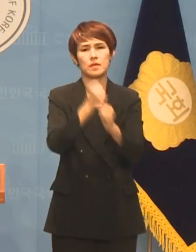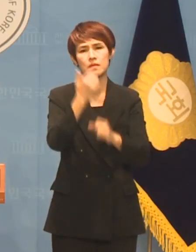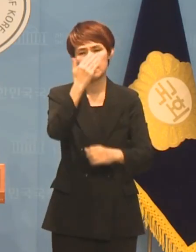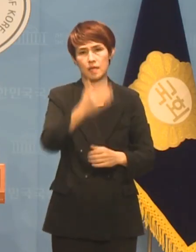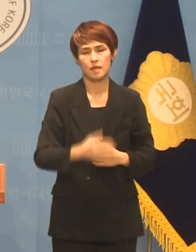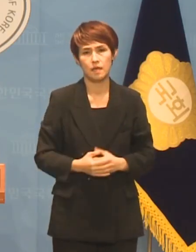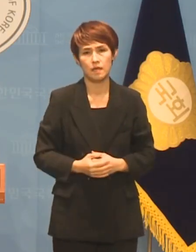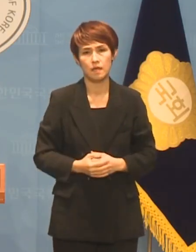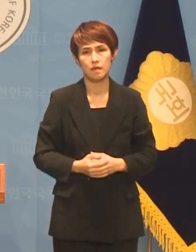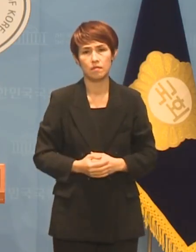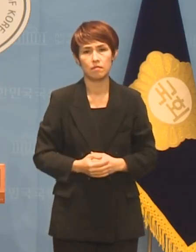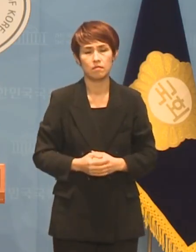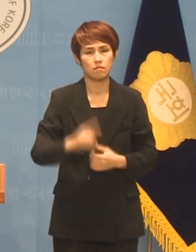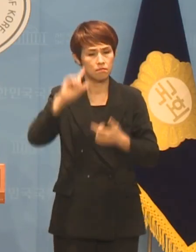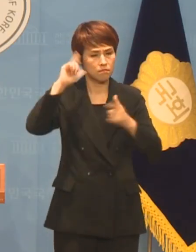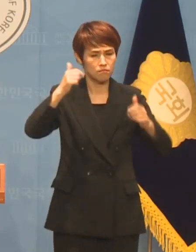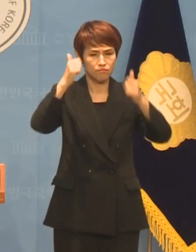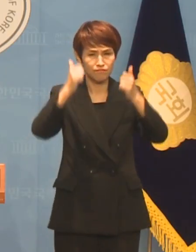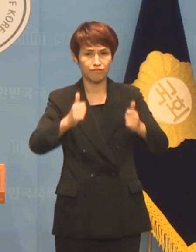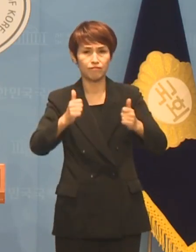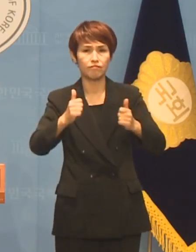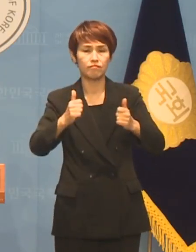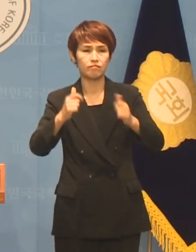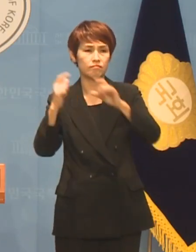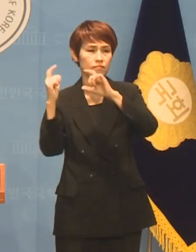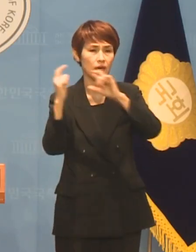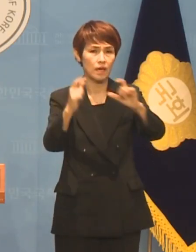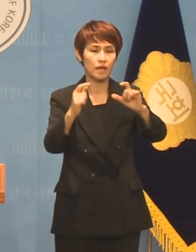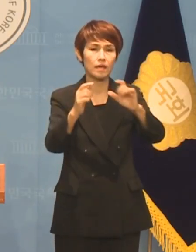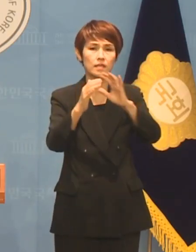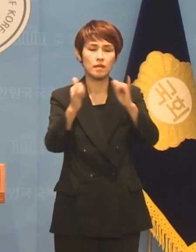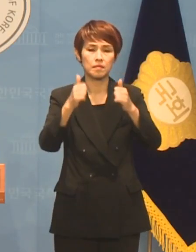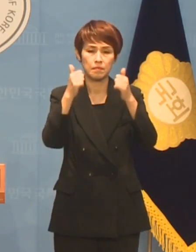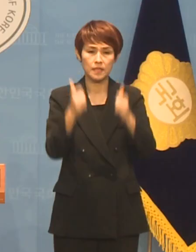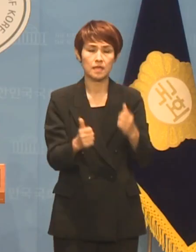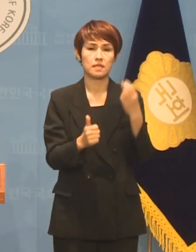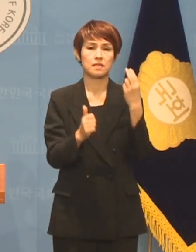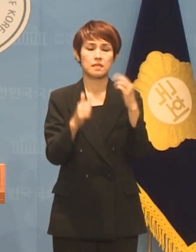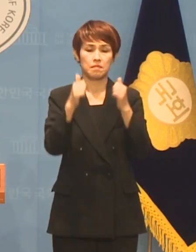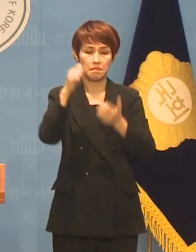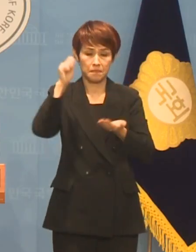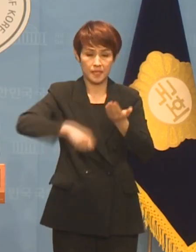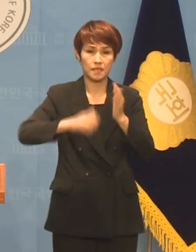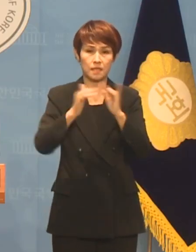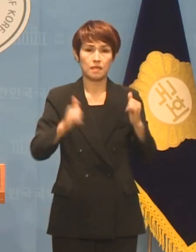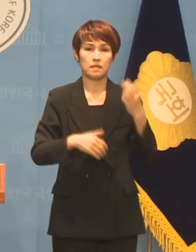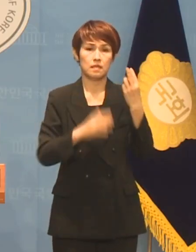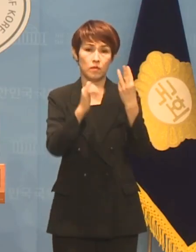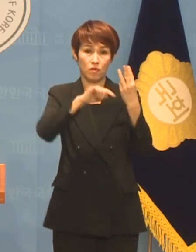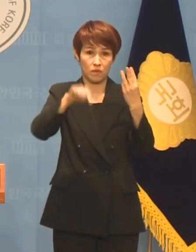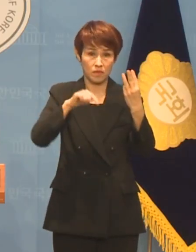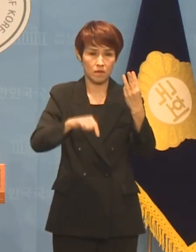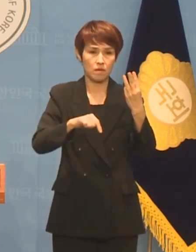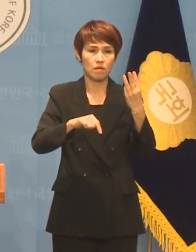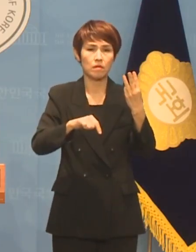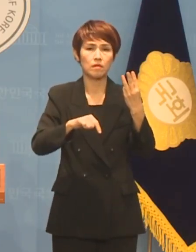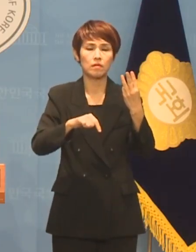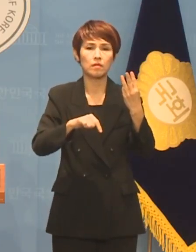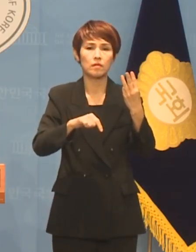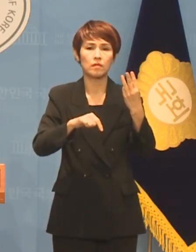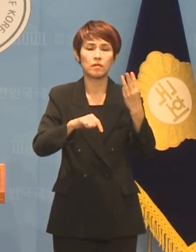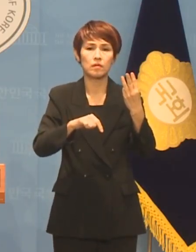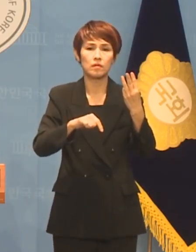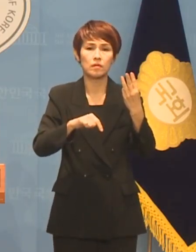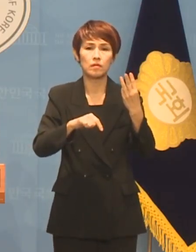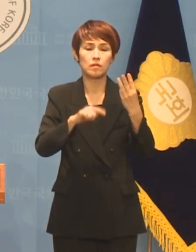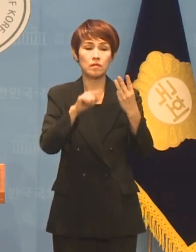더구나 항소심 판결을 내린 판사 3명 중 재판장은 우리법연구회 출신으로